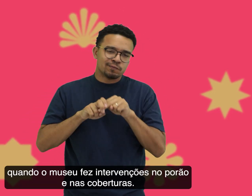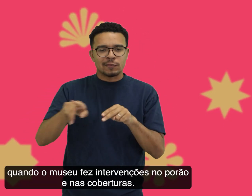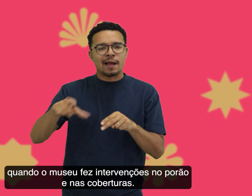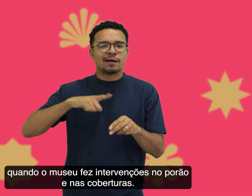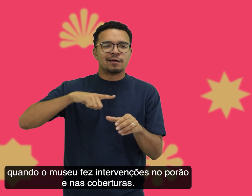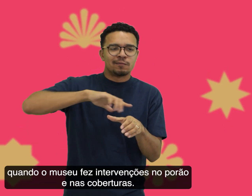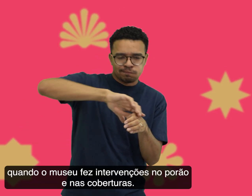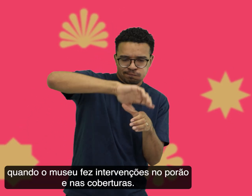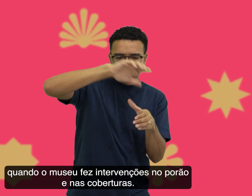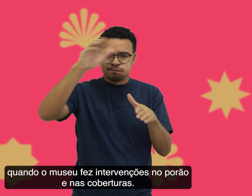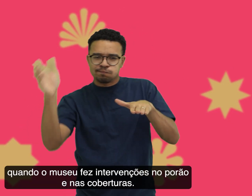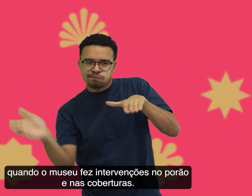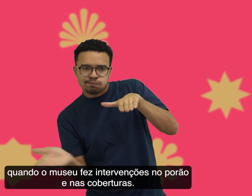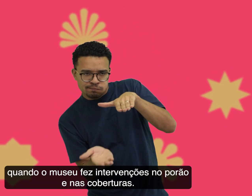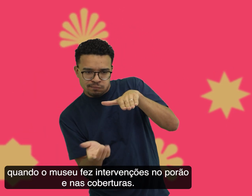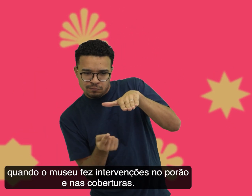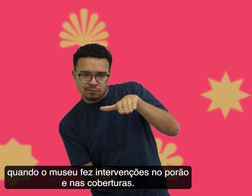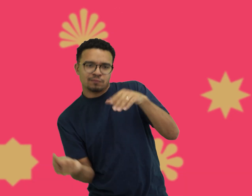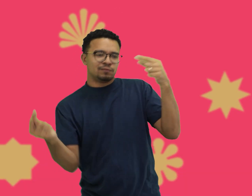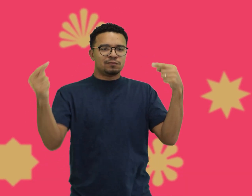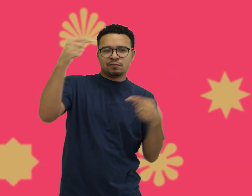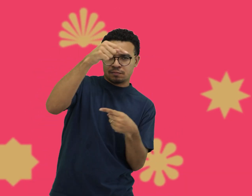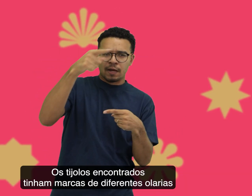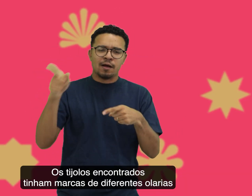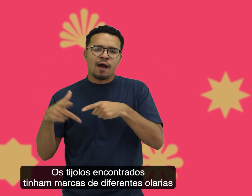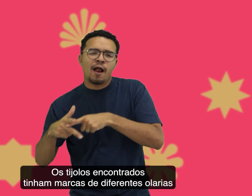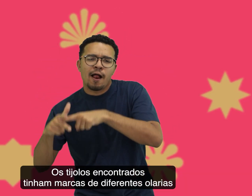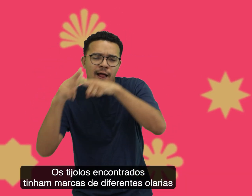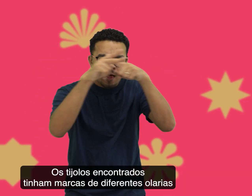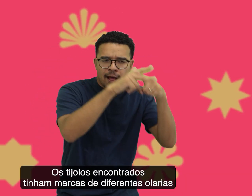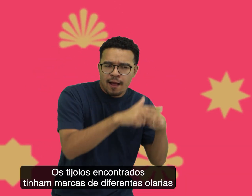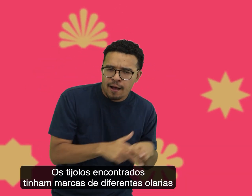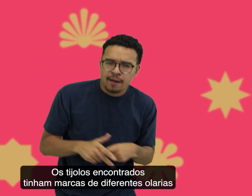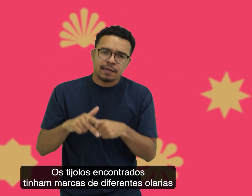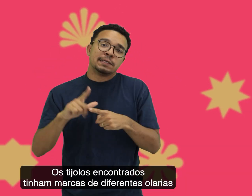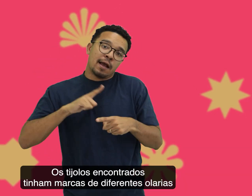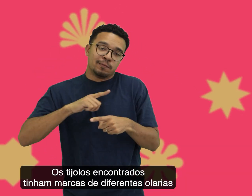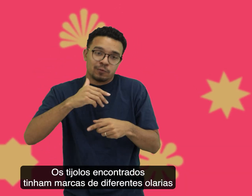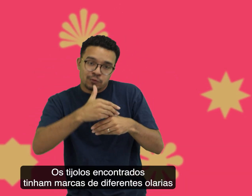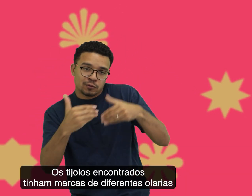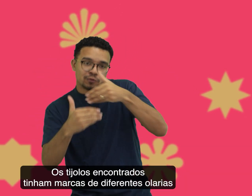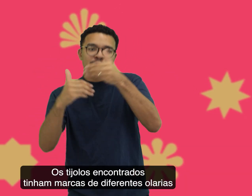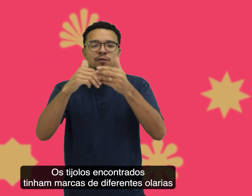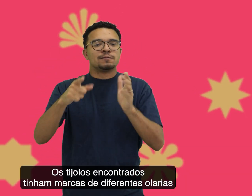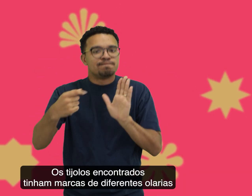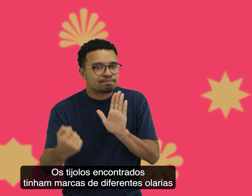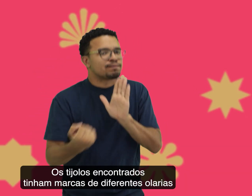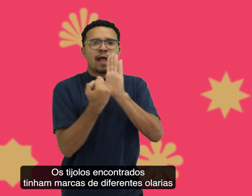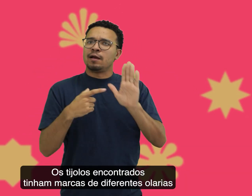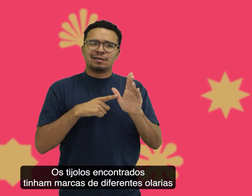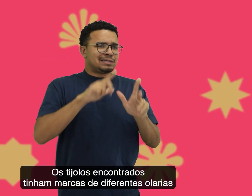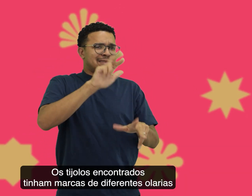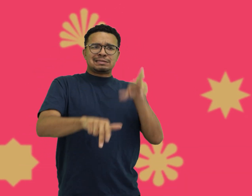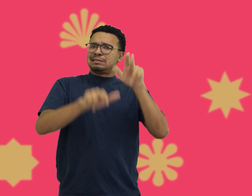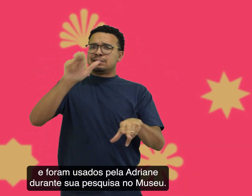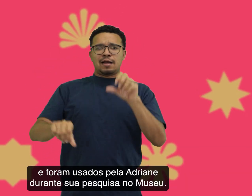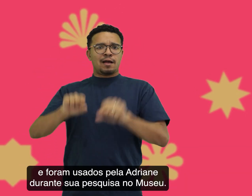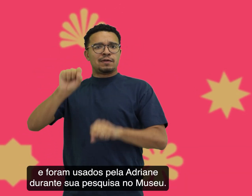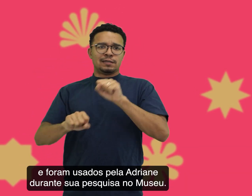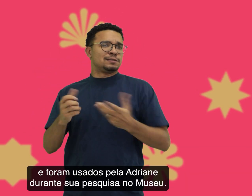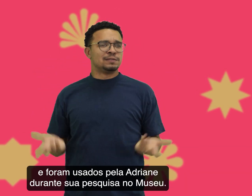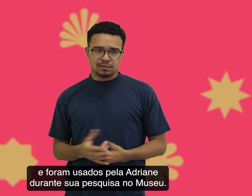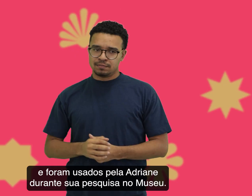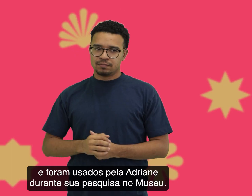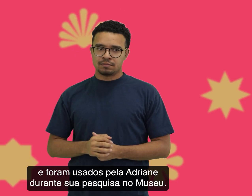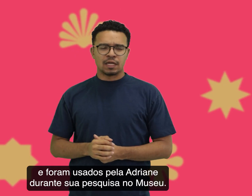quando o museu fez intervenções no porão e nas coberturas. Os tijolos encontrados tinham marcas de diferentes